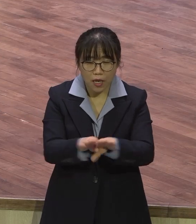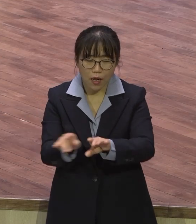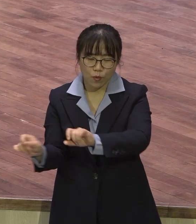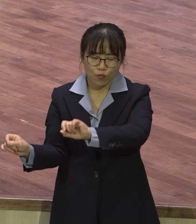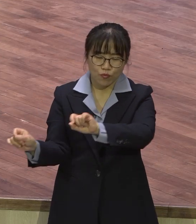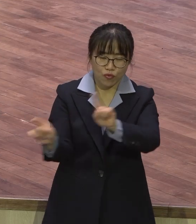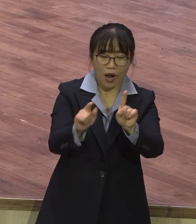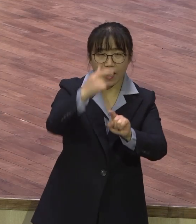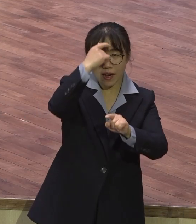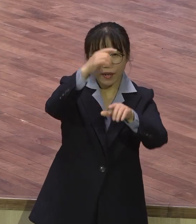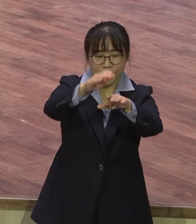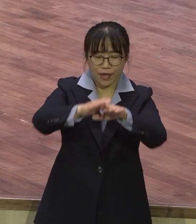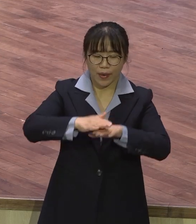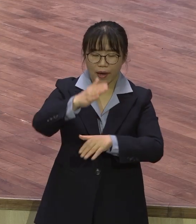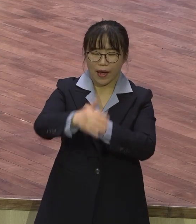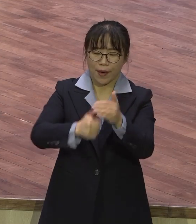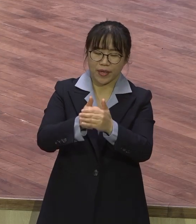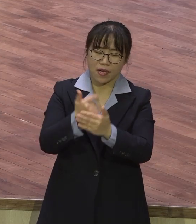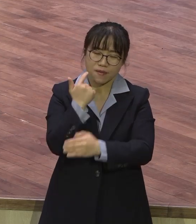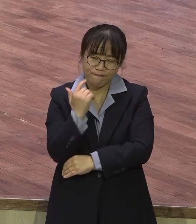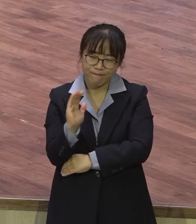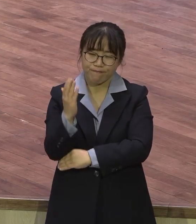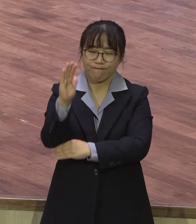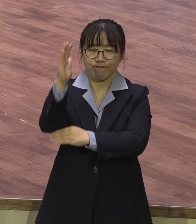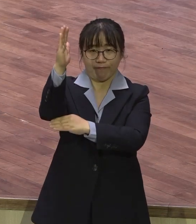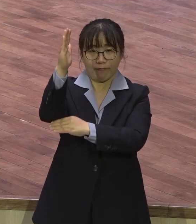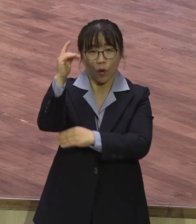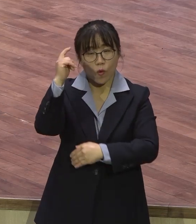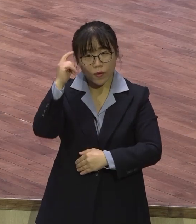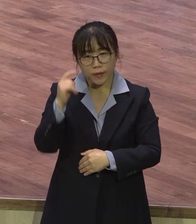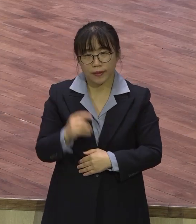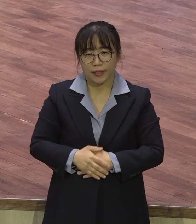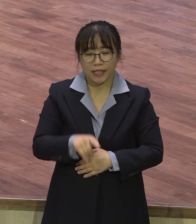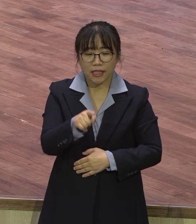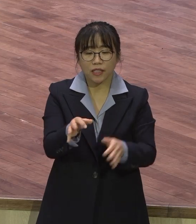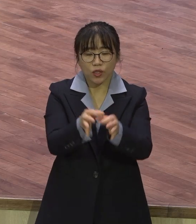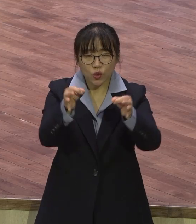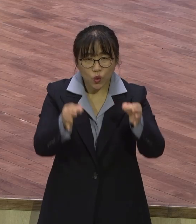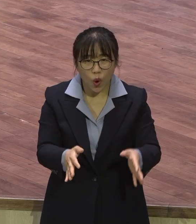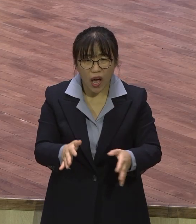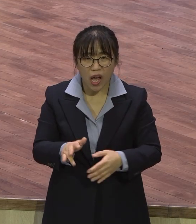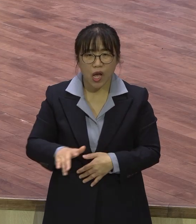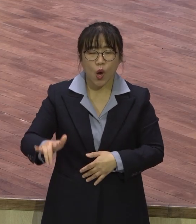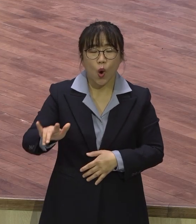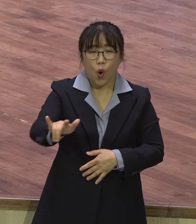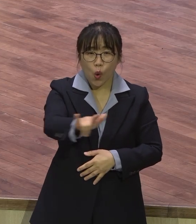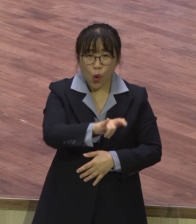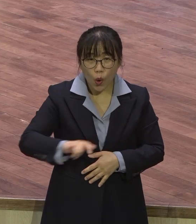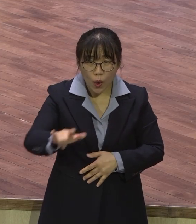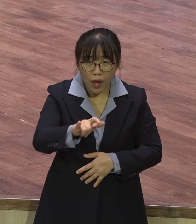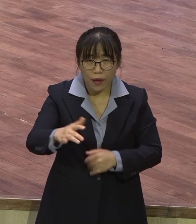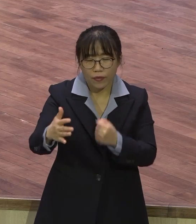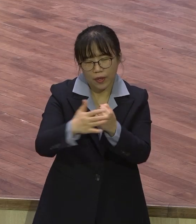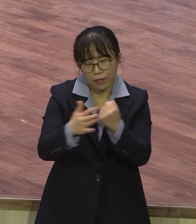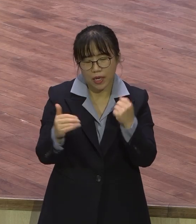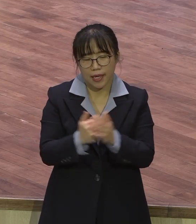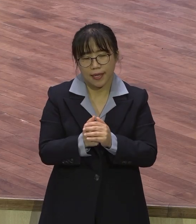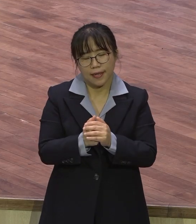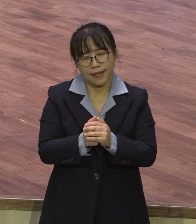예배로 하나님께 영광을 돌립니다 코로나19로 인해서 사회적 거리두기 운동 때문에 계속되고 있는 이